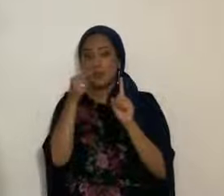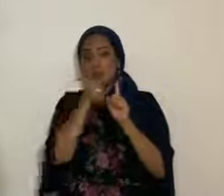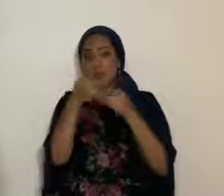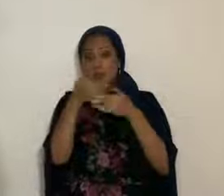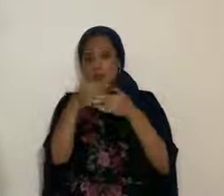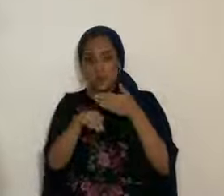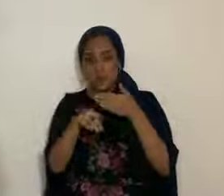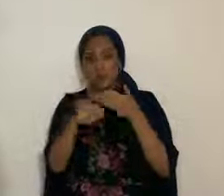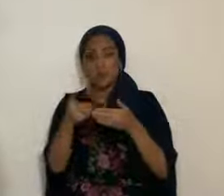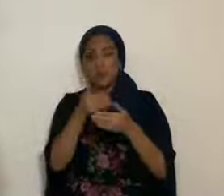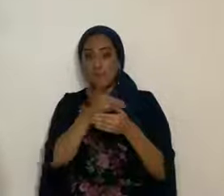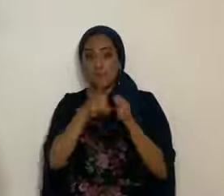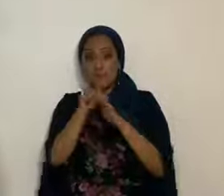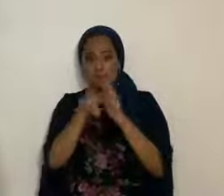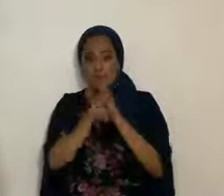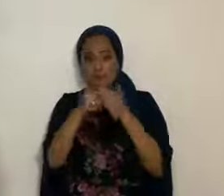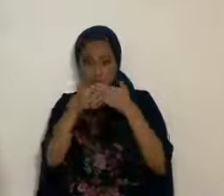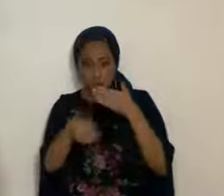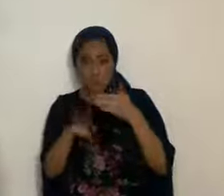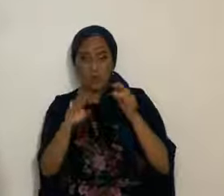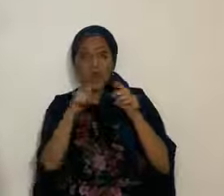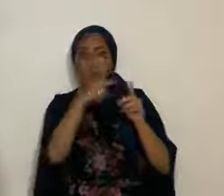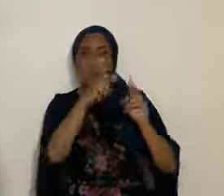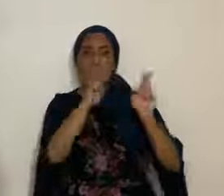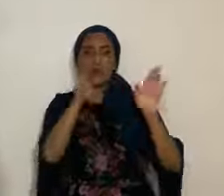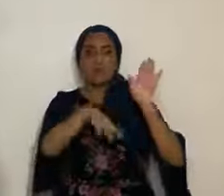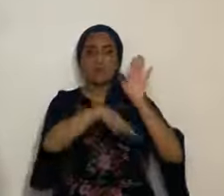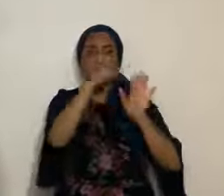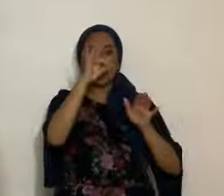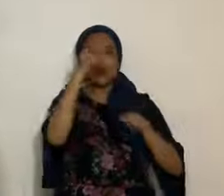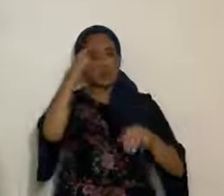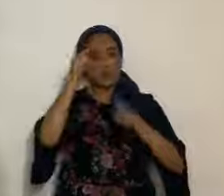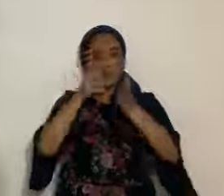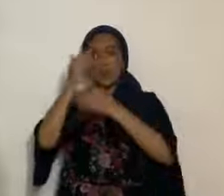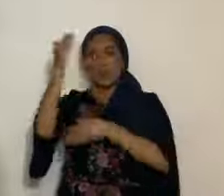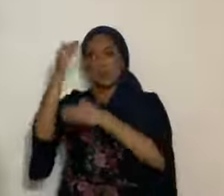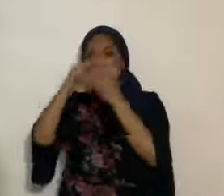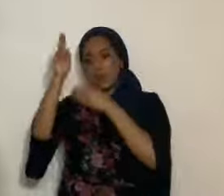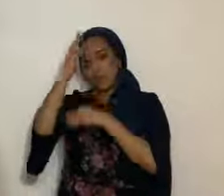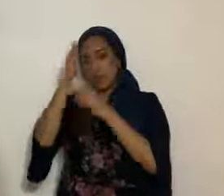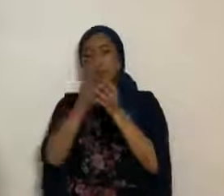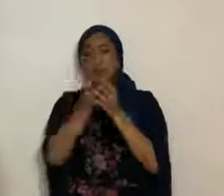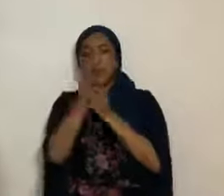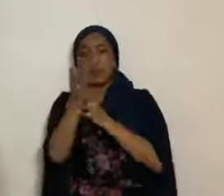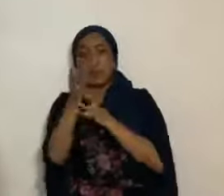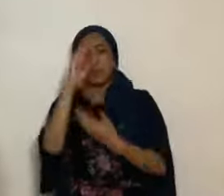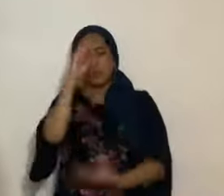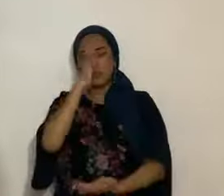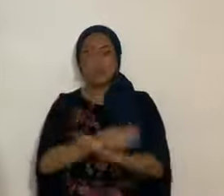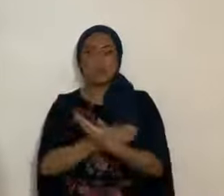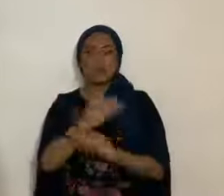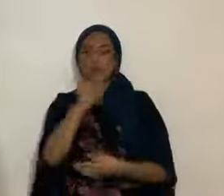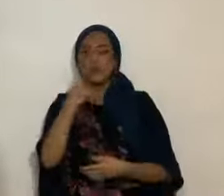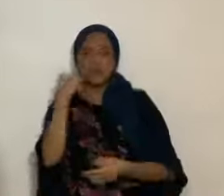que Moisés fuera concebido, ya había sido elegido para servir al Eterno a través de los hijos de Israel, como está escrito